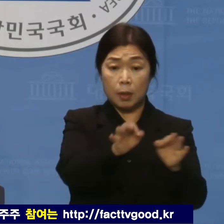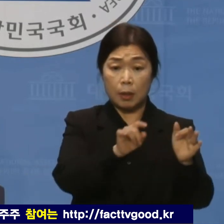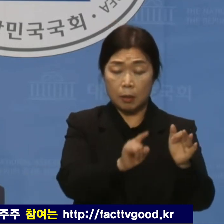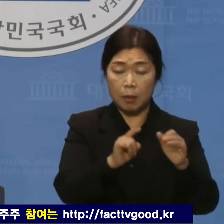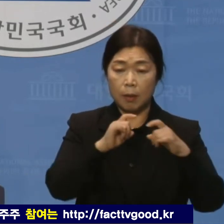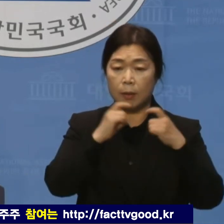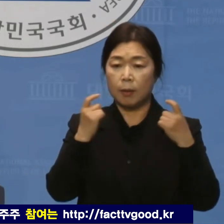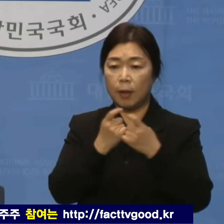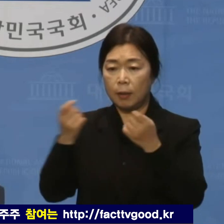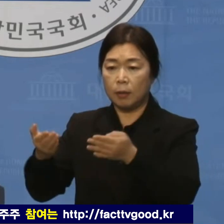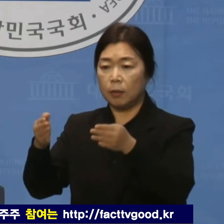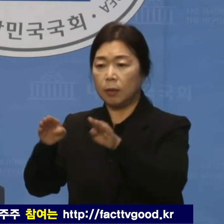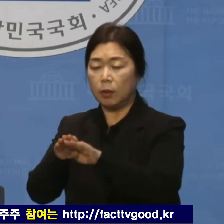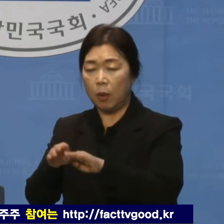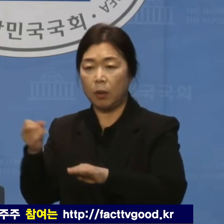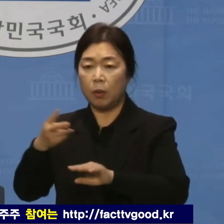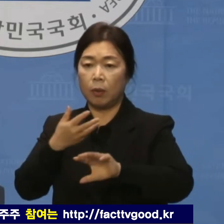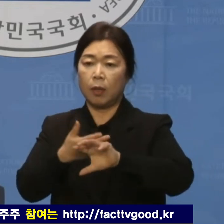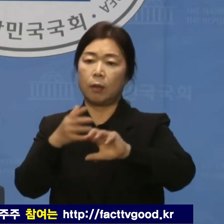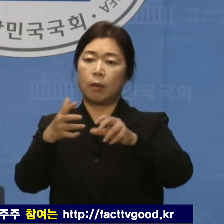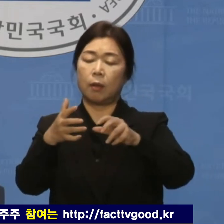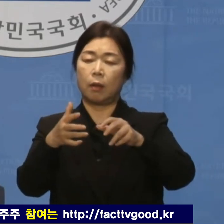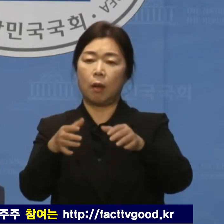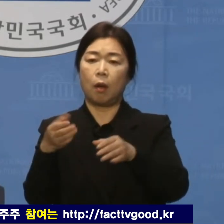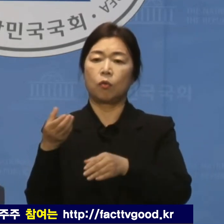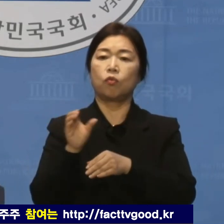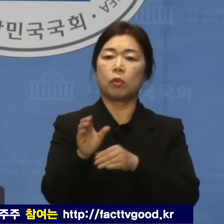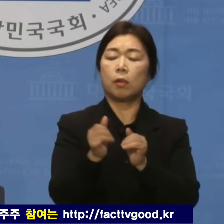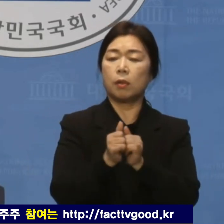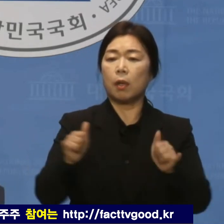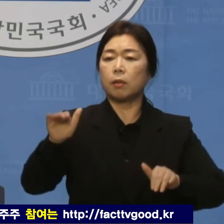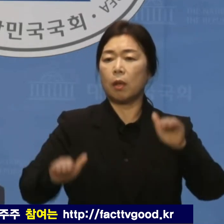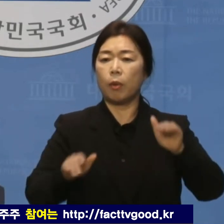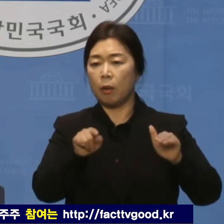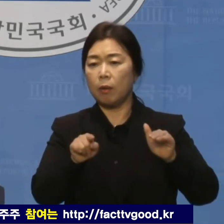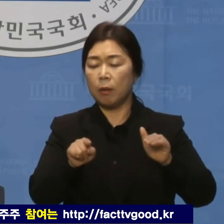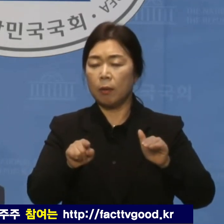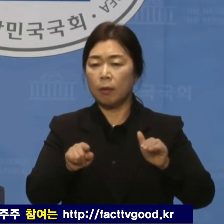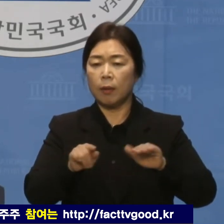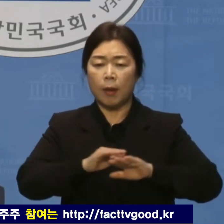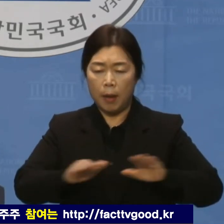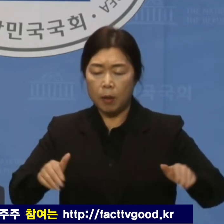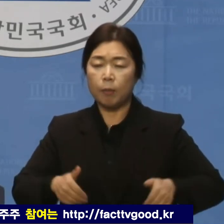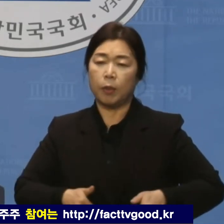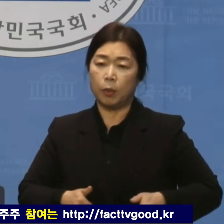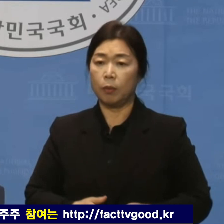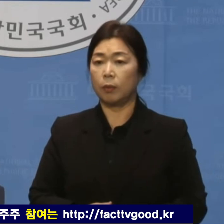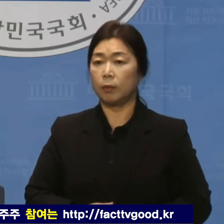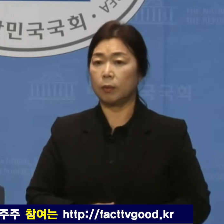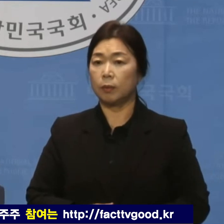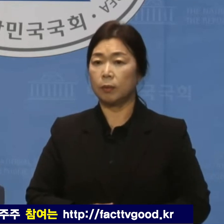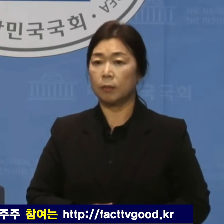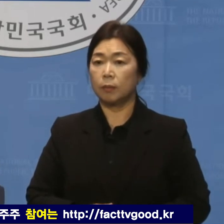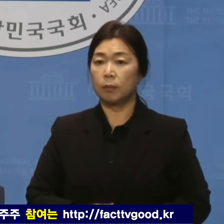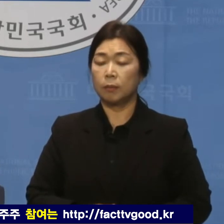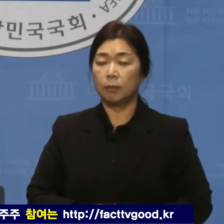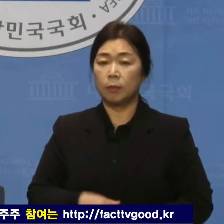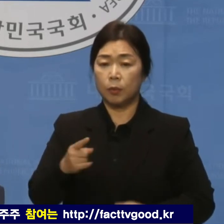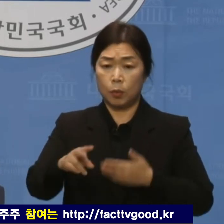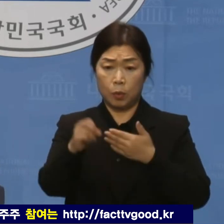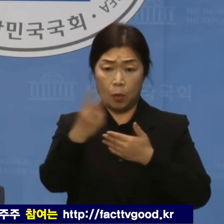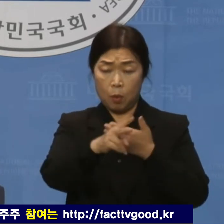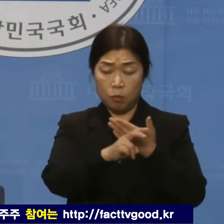기관 외국 인간의 차별 해소 등에 따른 코리아 디스카운트 극복 방안은 방안 마련은 물론